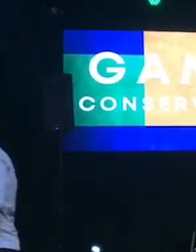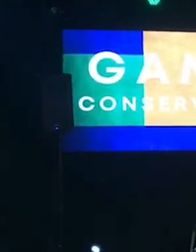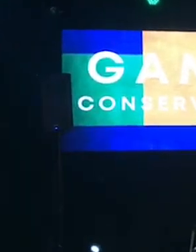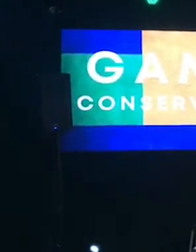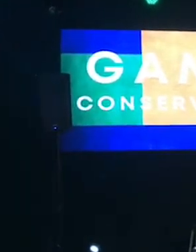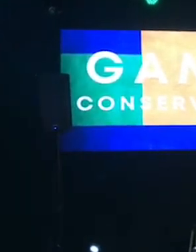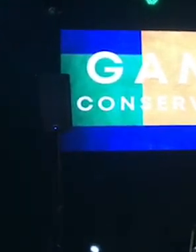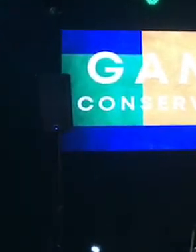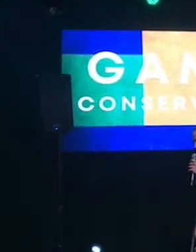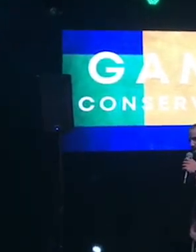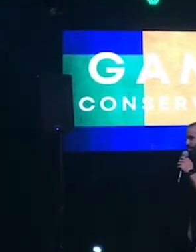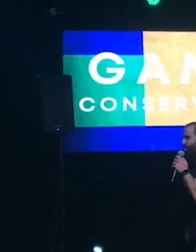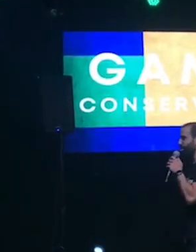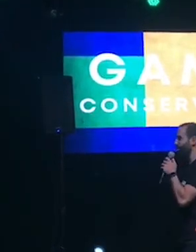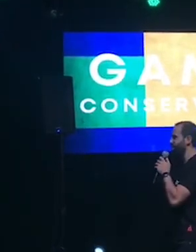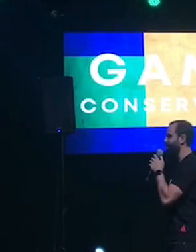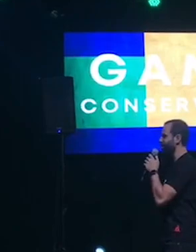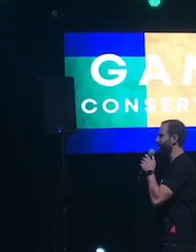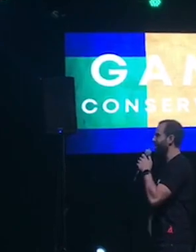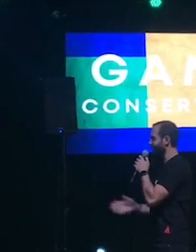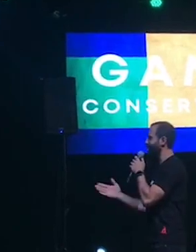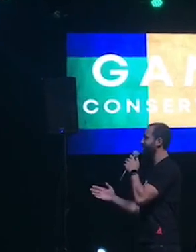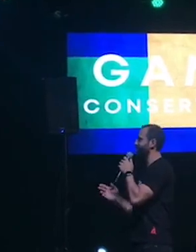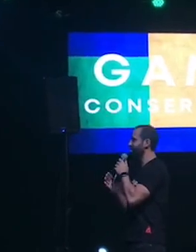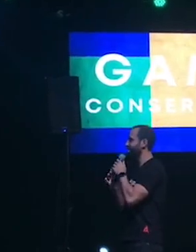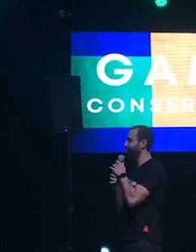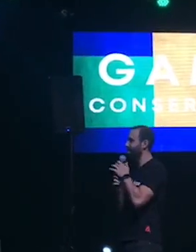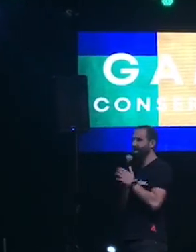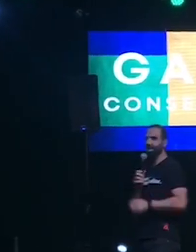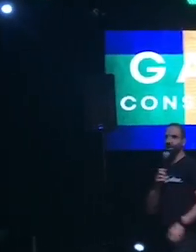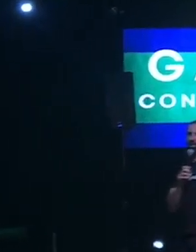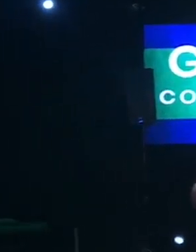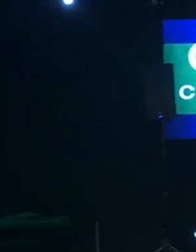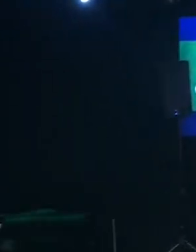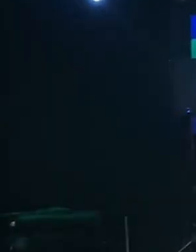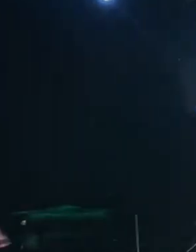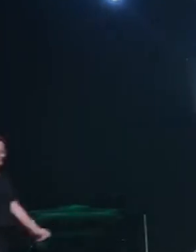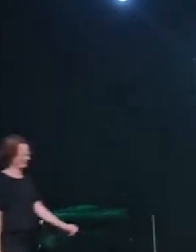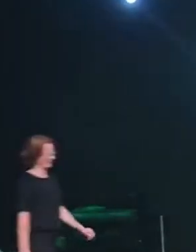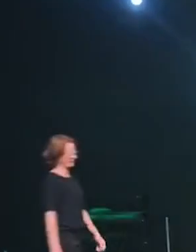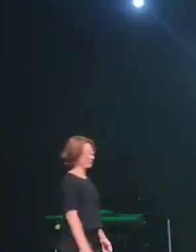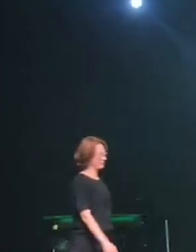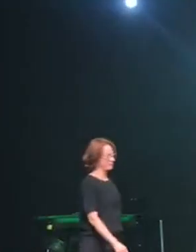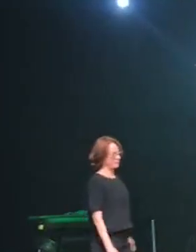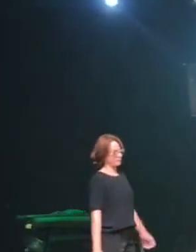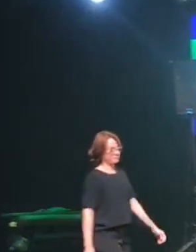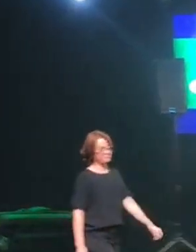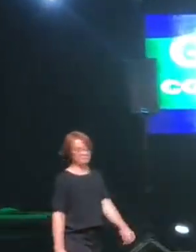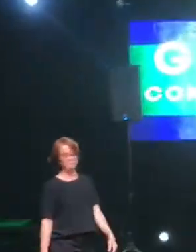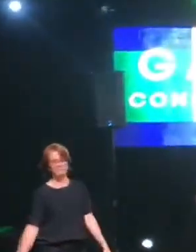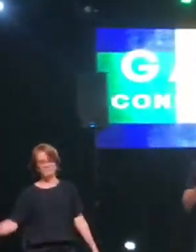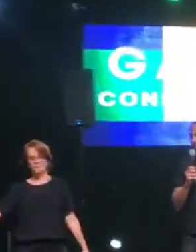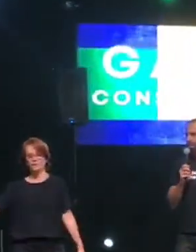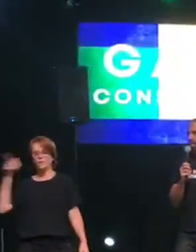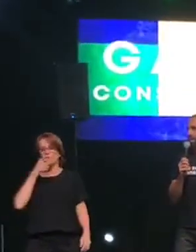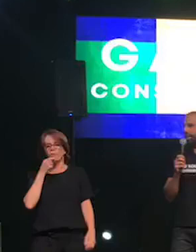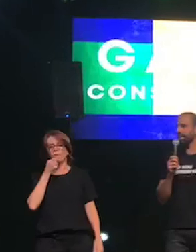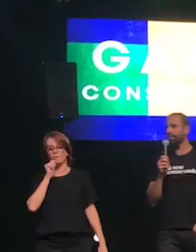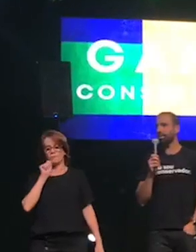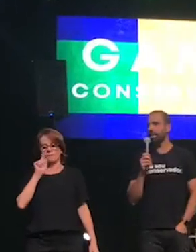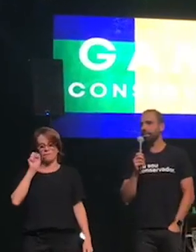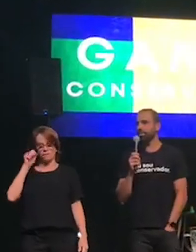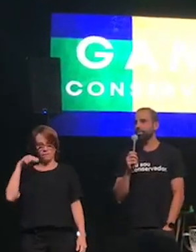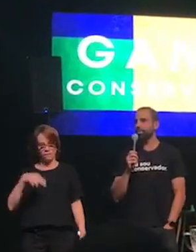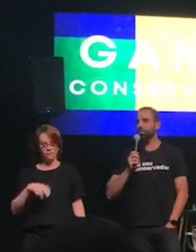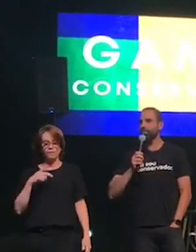O Alan deixou de falar uma coisa importante. Seja bem-vinda. O Alan deixou de falar uma coisa importante aqui. É que